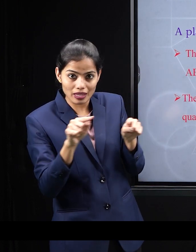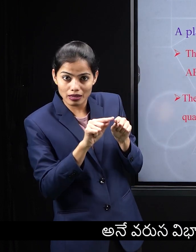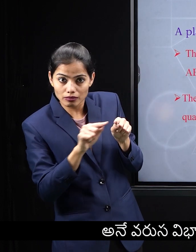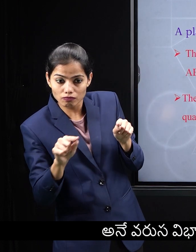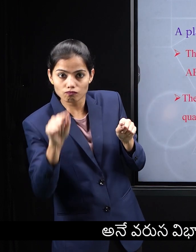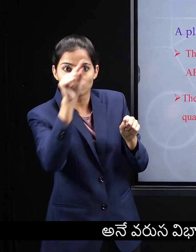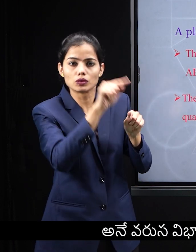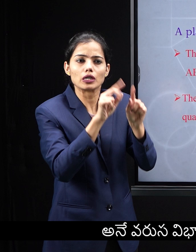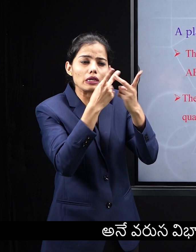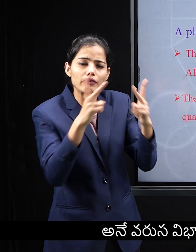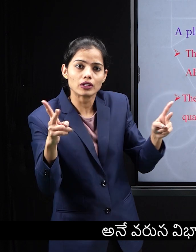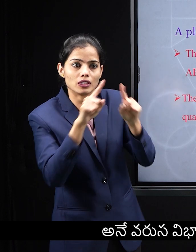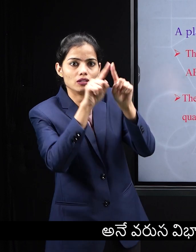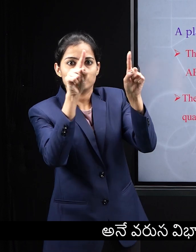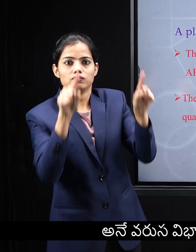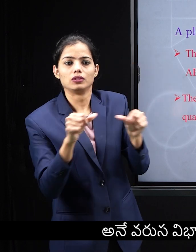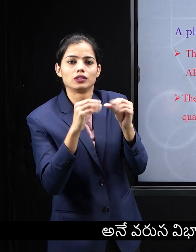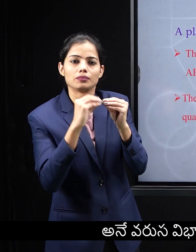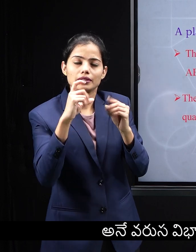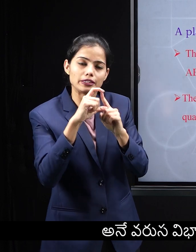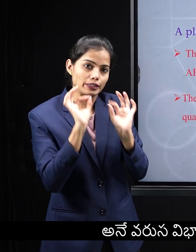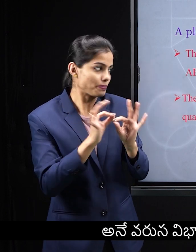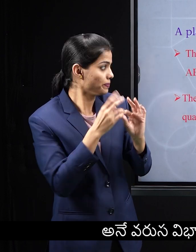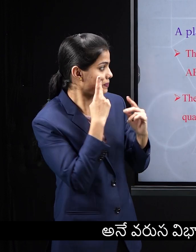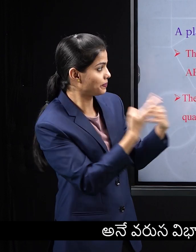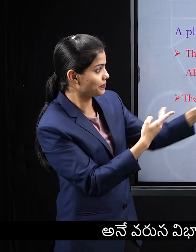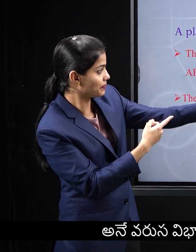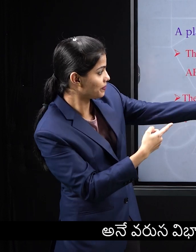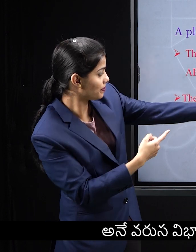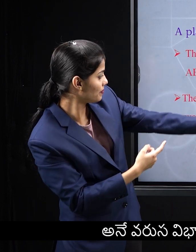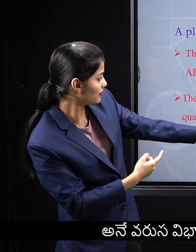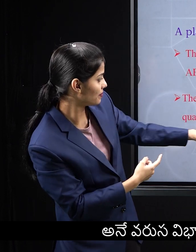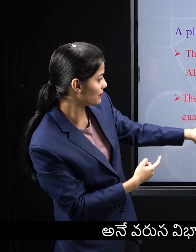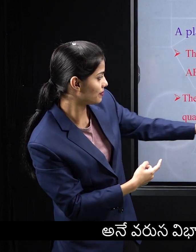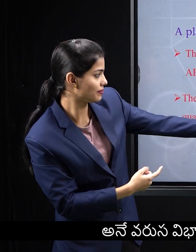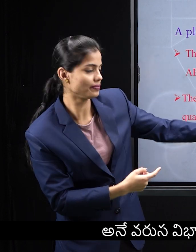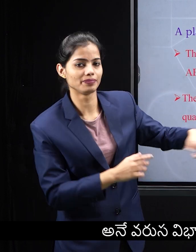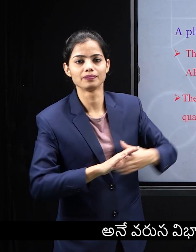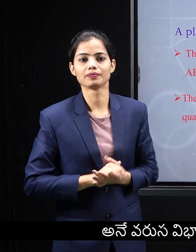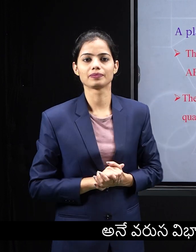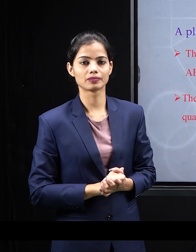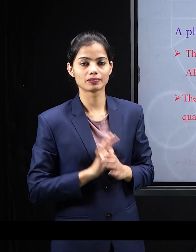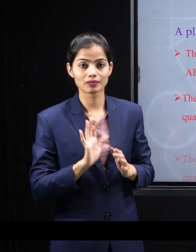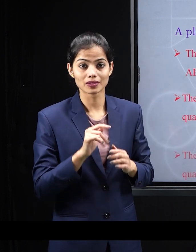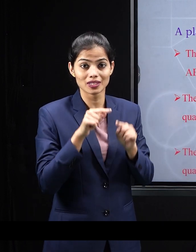అనే వరుస విభాగాలు చతుర్భుజ ఏబిసిడి యొక్క భుజాలు. ఏసి